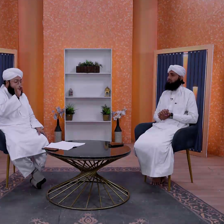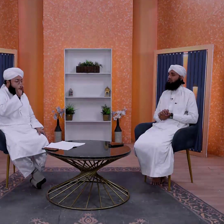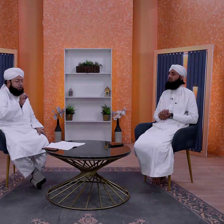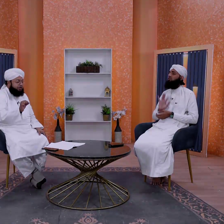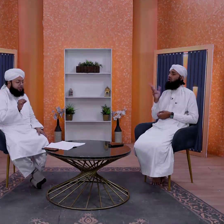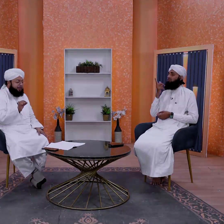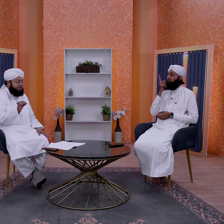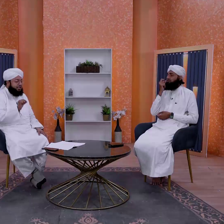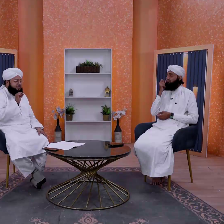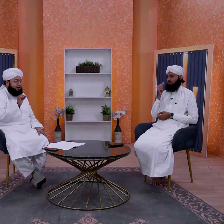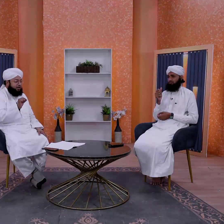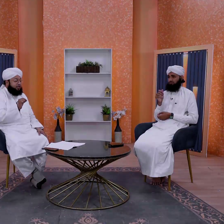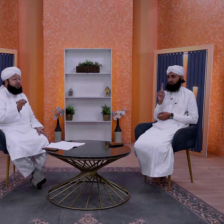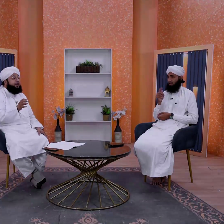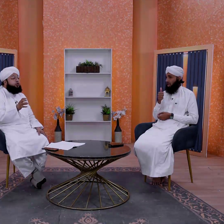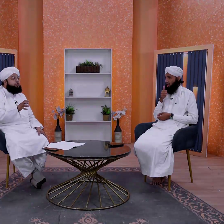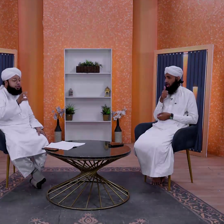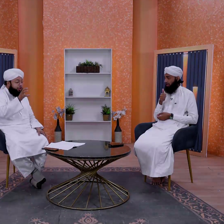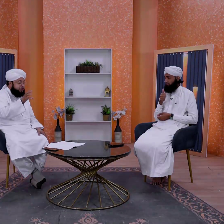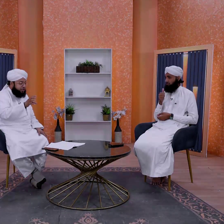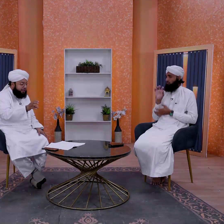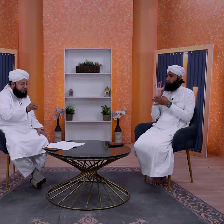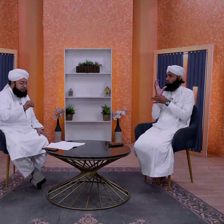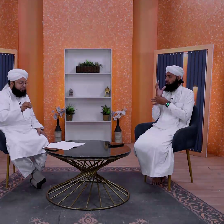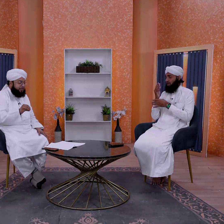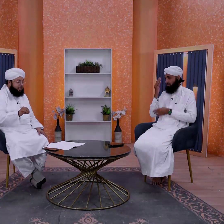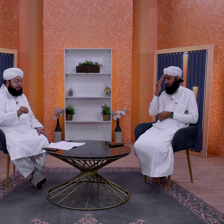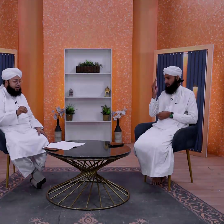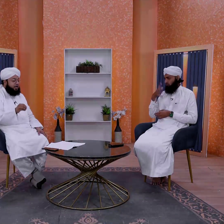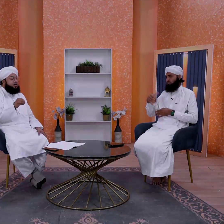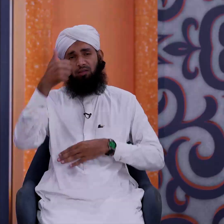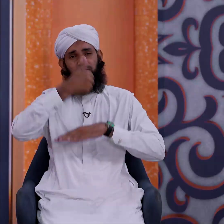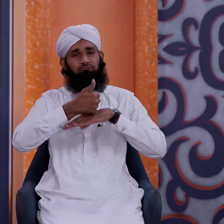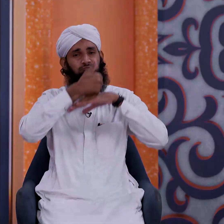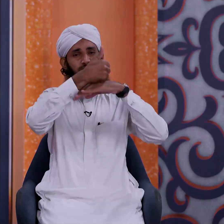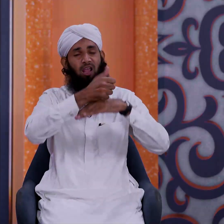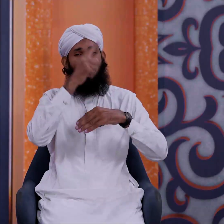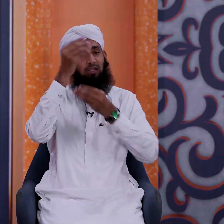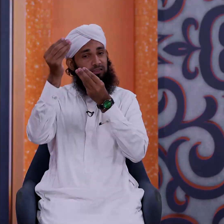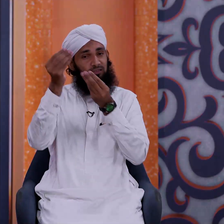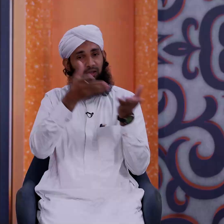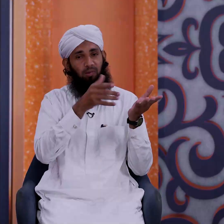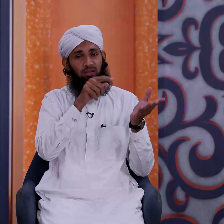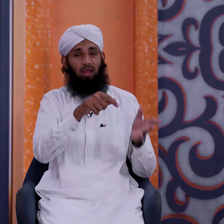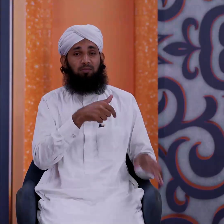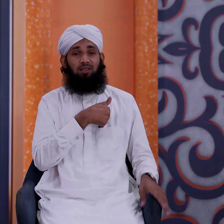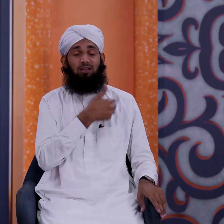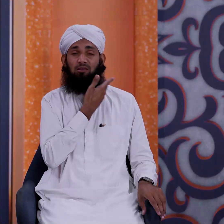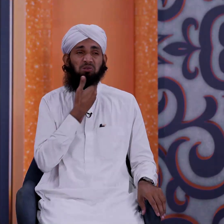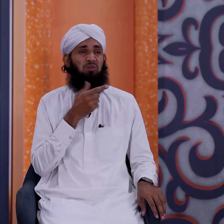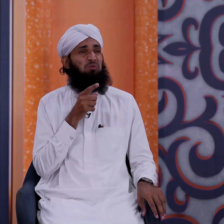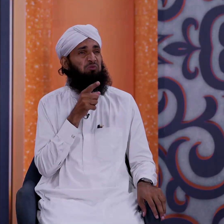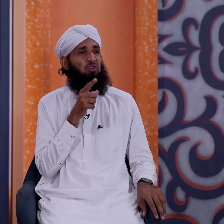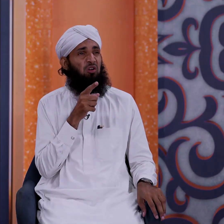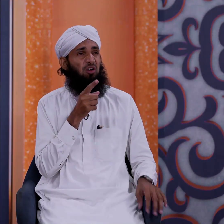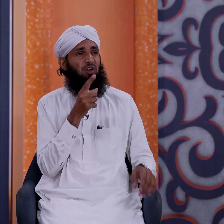دینی یا دنیاوی نعمت کے زوال، یعنی اس کے چھن جانے کی تمنا کرنا یا خواہش کرنا کہ فلاں شخص